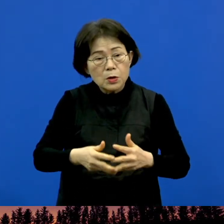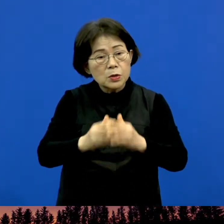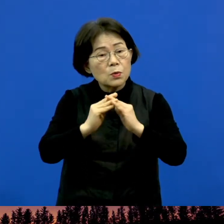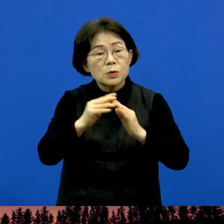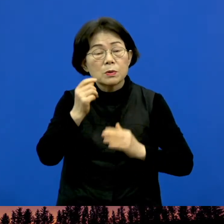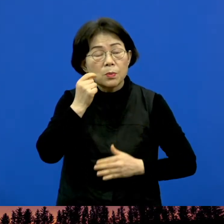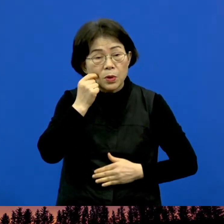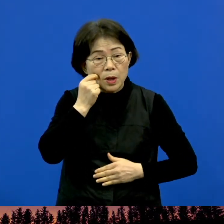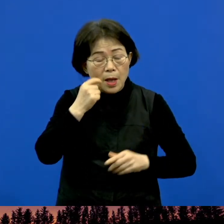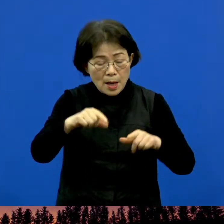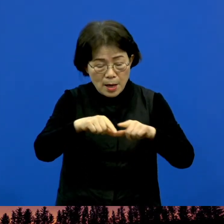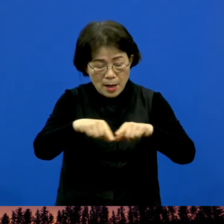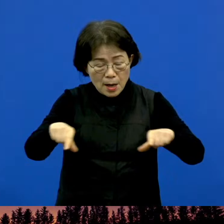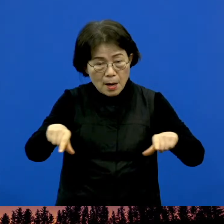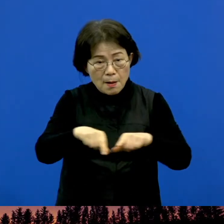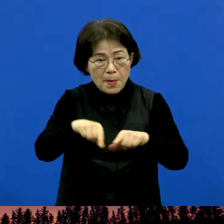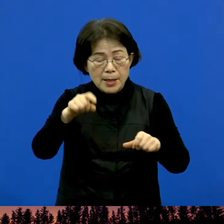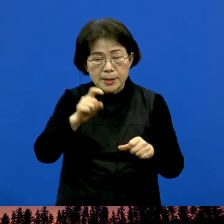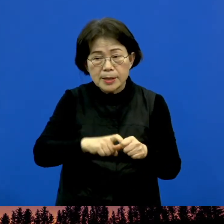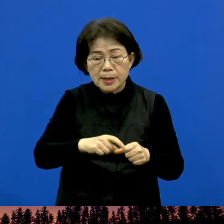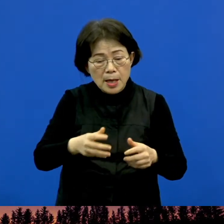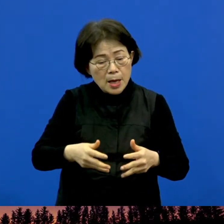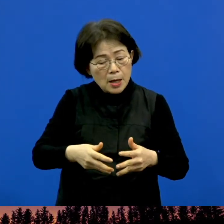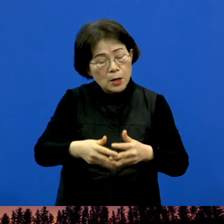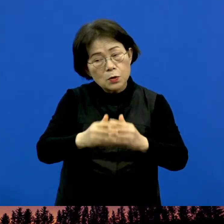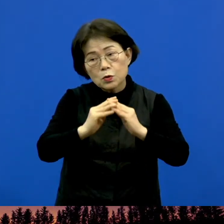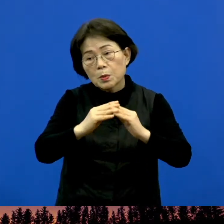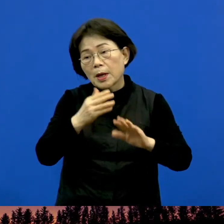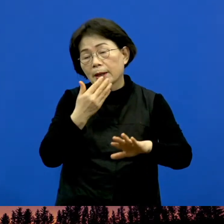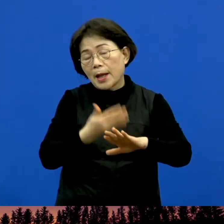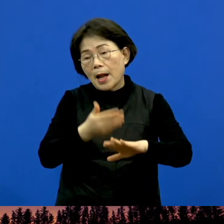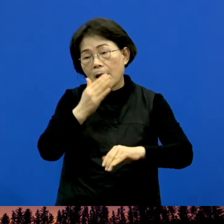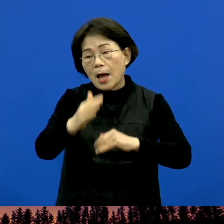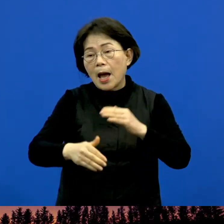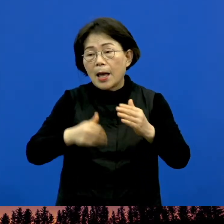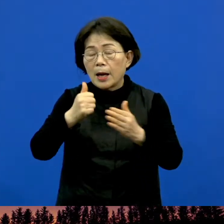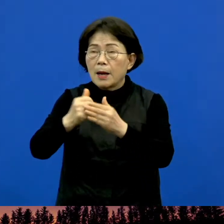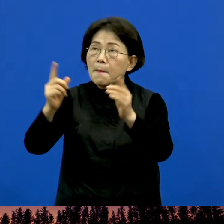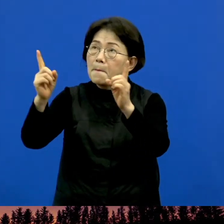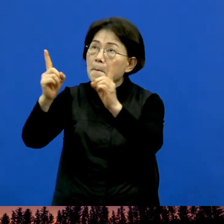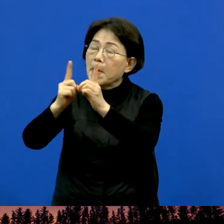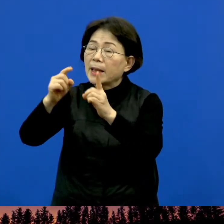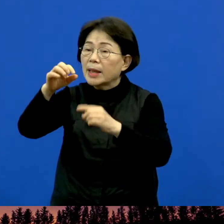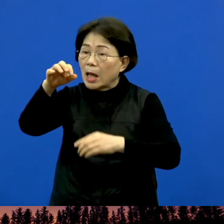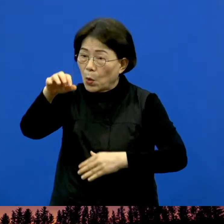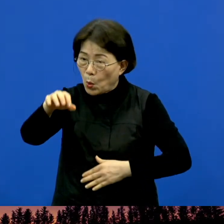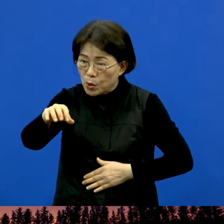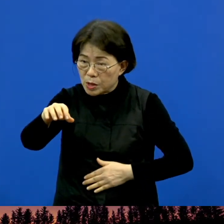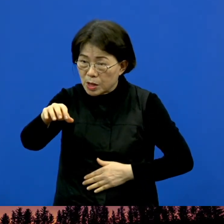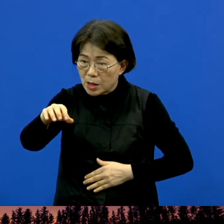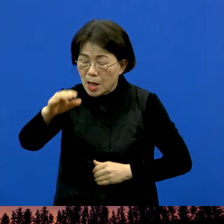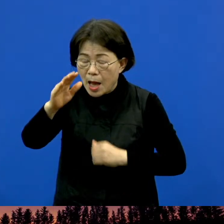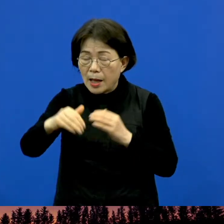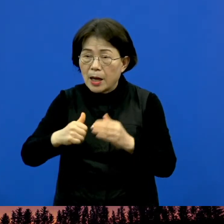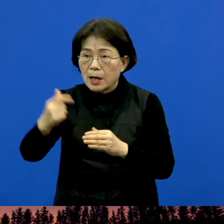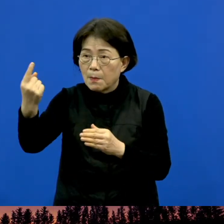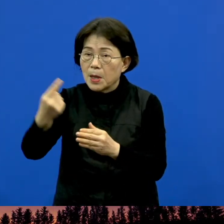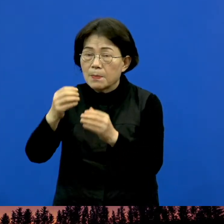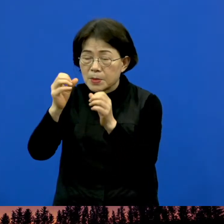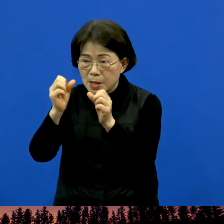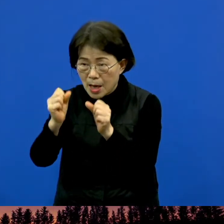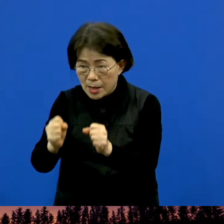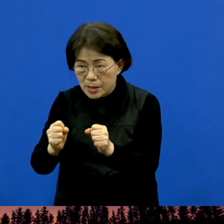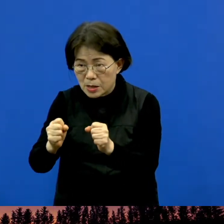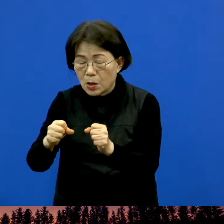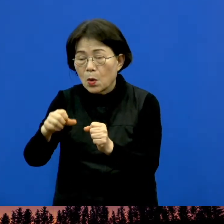아니에요. 일반적인 건축물과는 다른 것입니다. 하나님을 만나는 하나님의 임재가